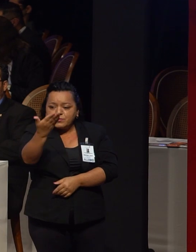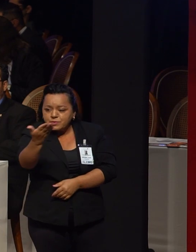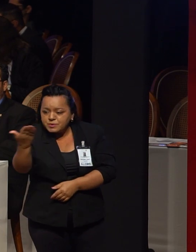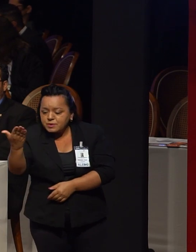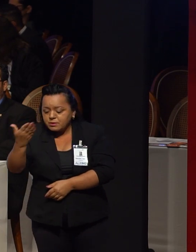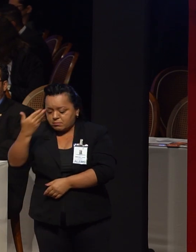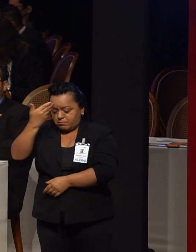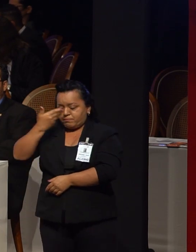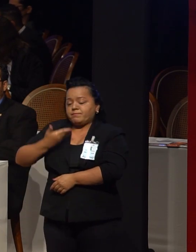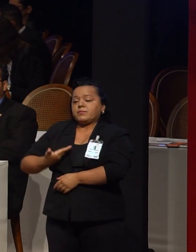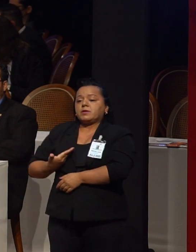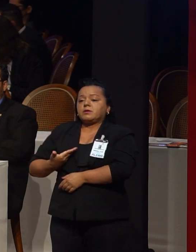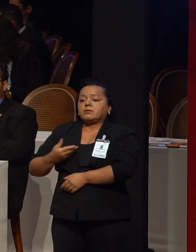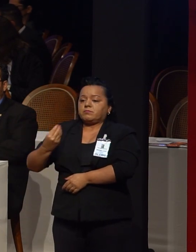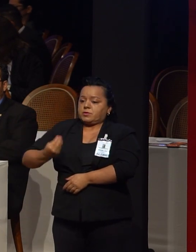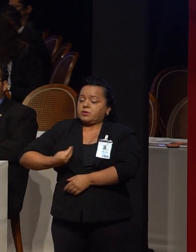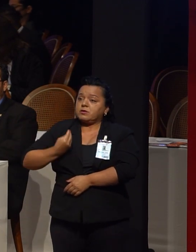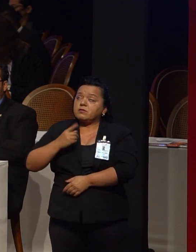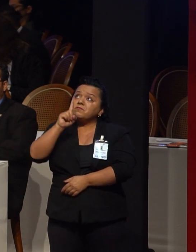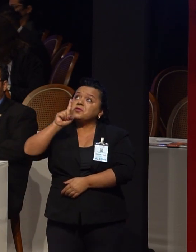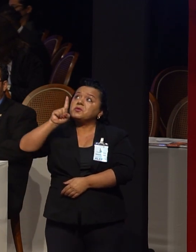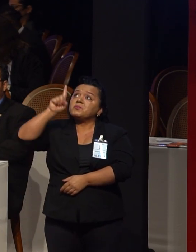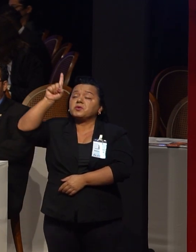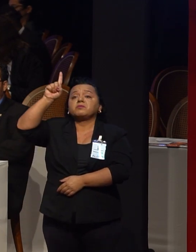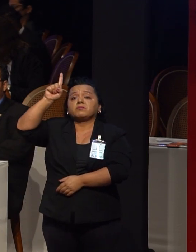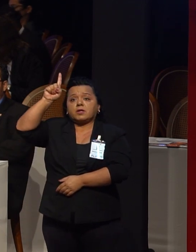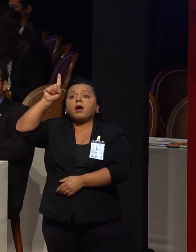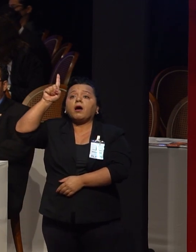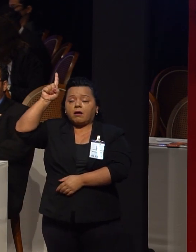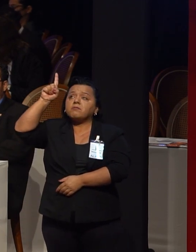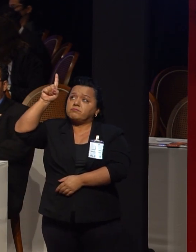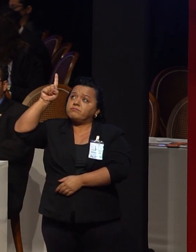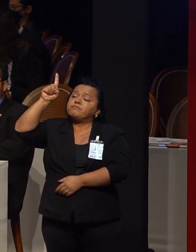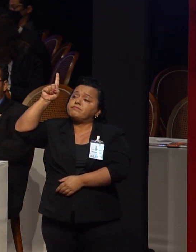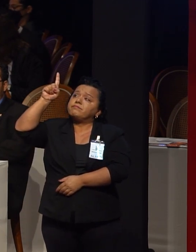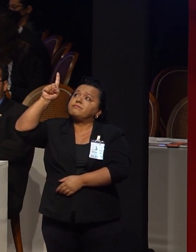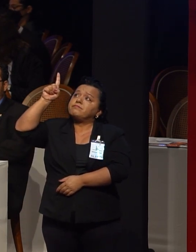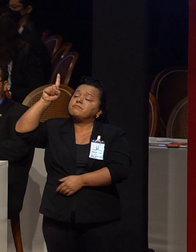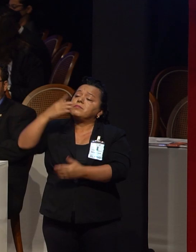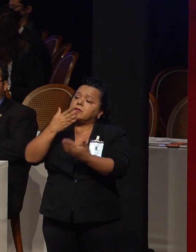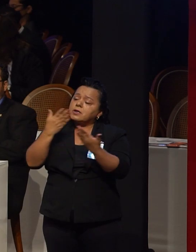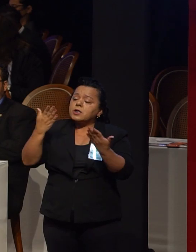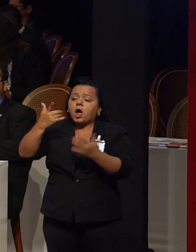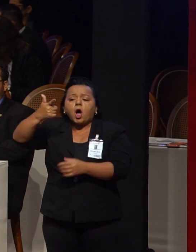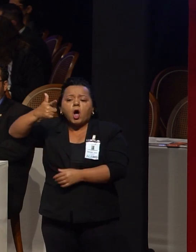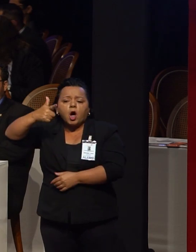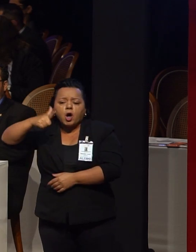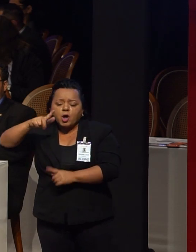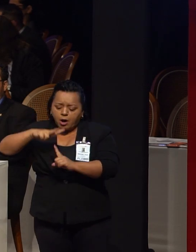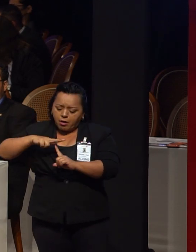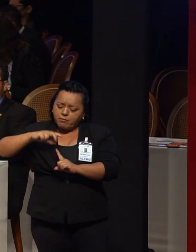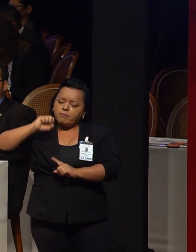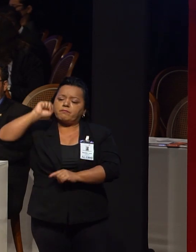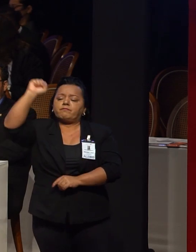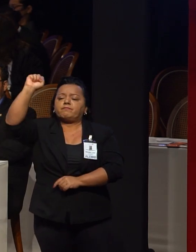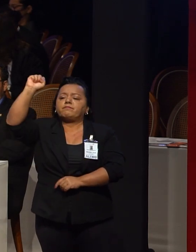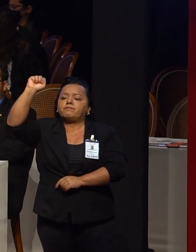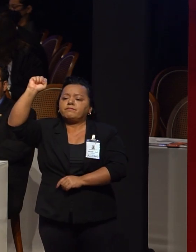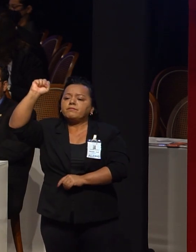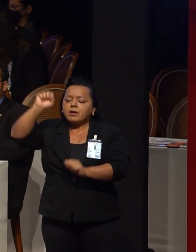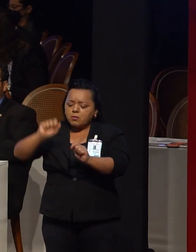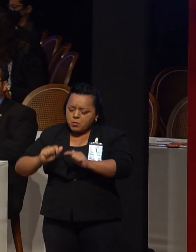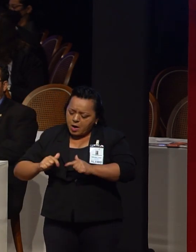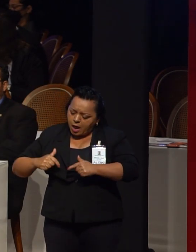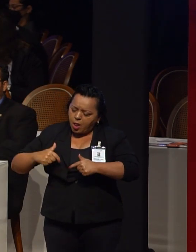estaríamos aqui se não fosse por ele, se não fosse por nosso Deus. Nós conseguimos vencer uma